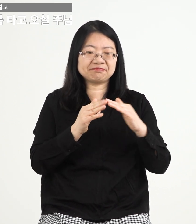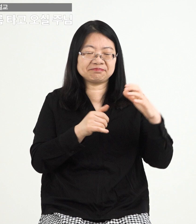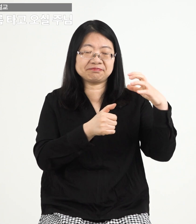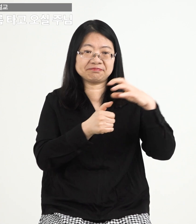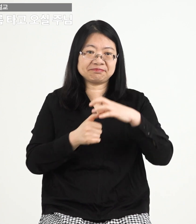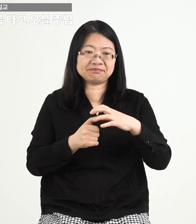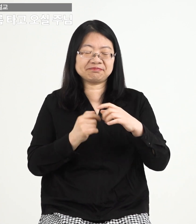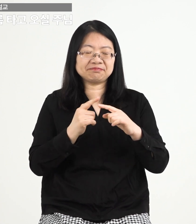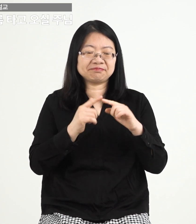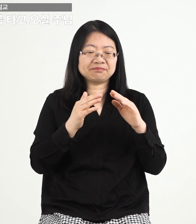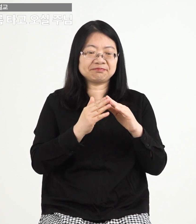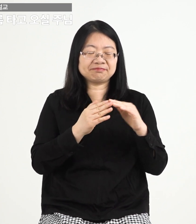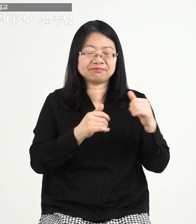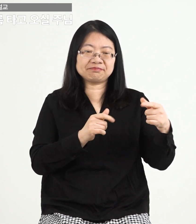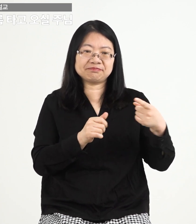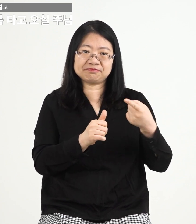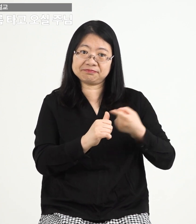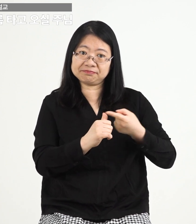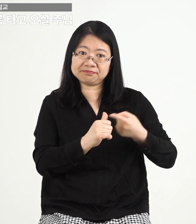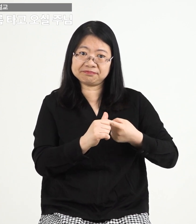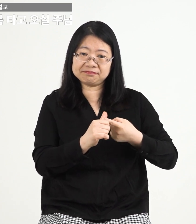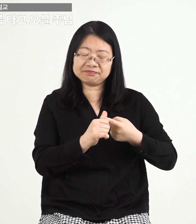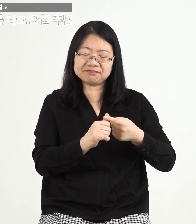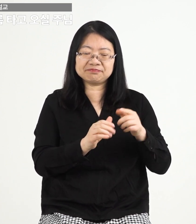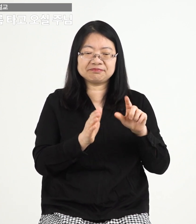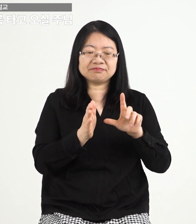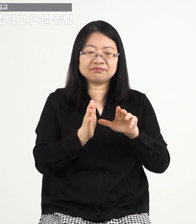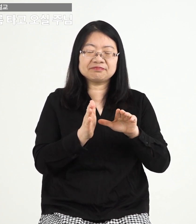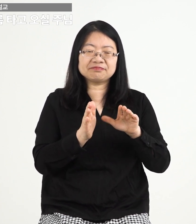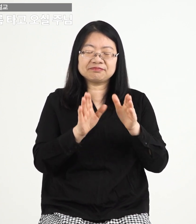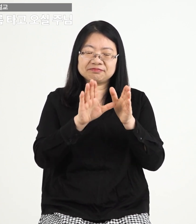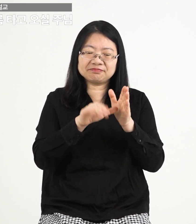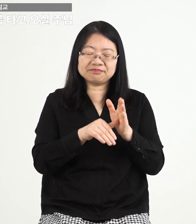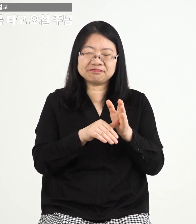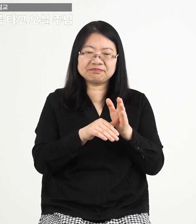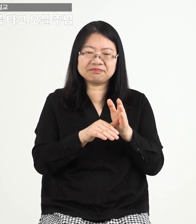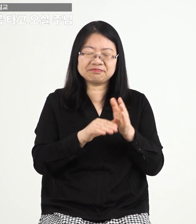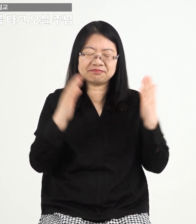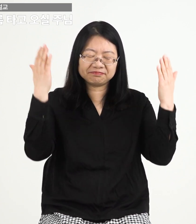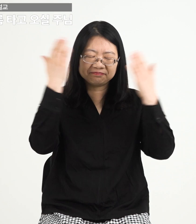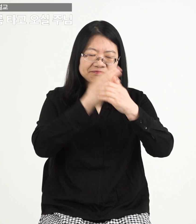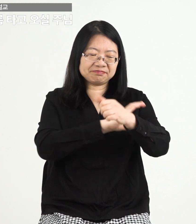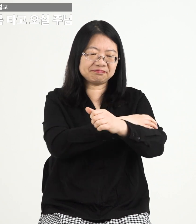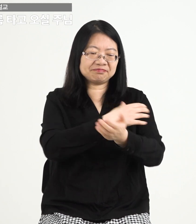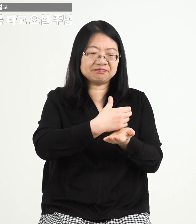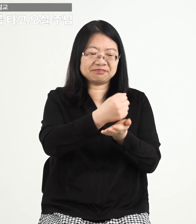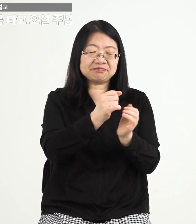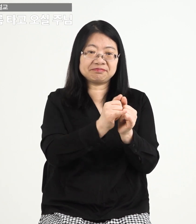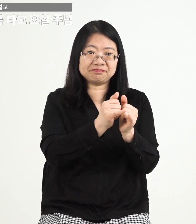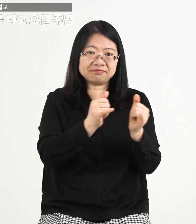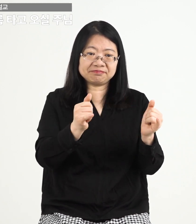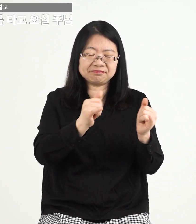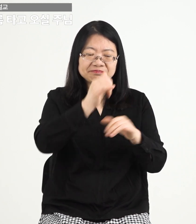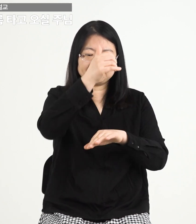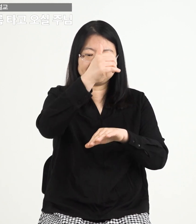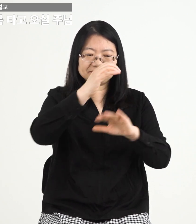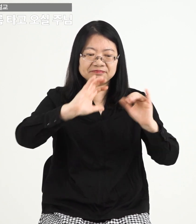압박하고 교회를 핍박하고 시대의 어둠의 권세 잡은 자들의 종말적